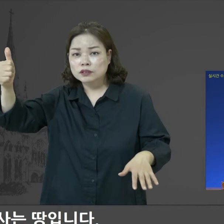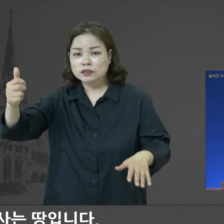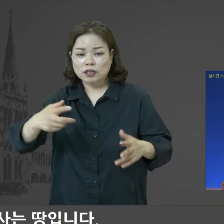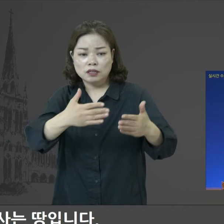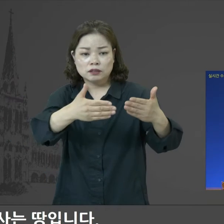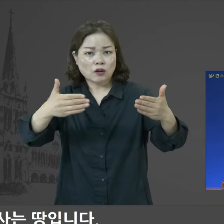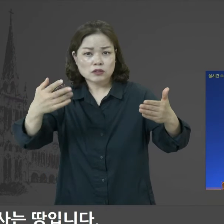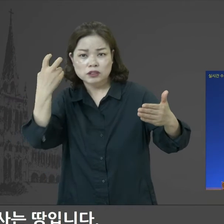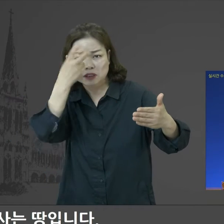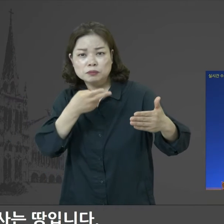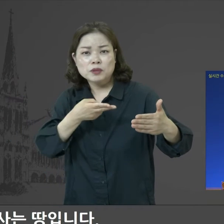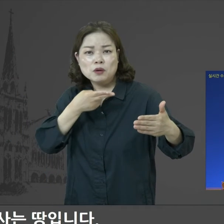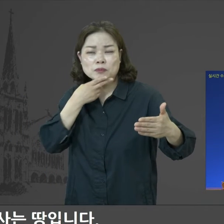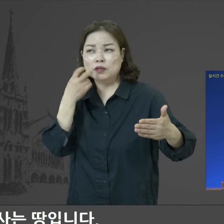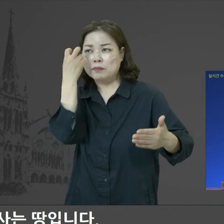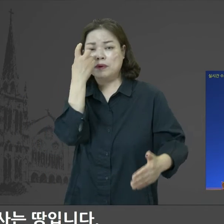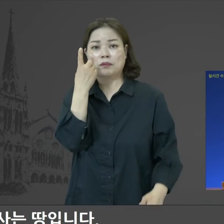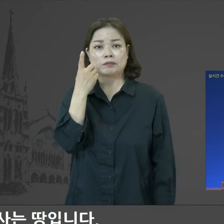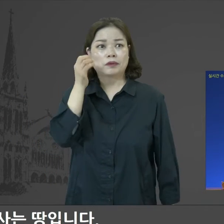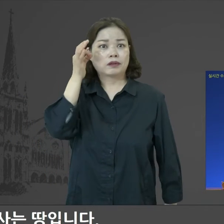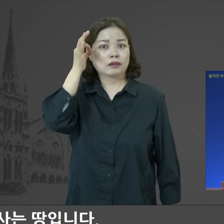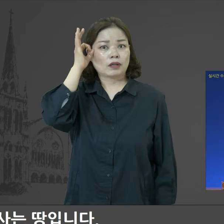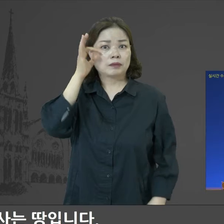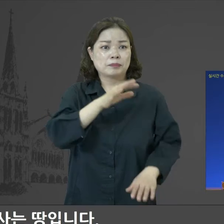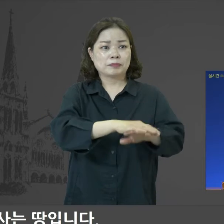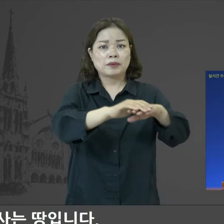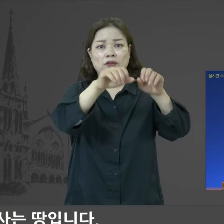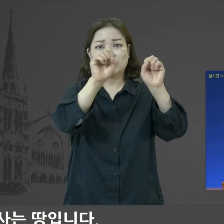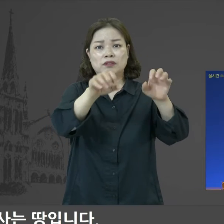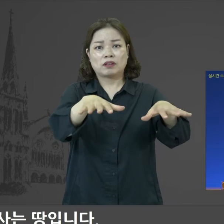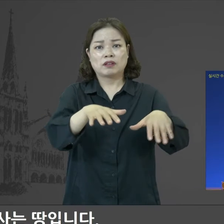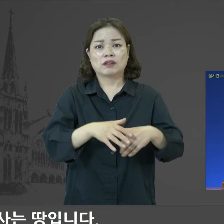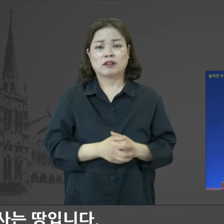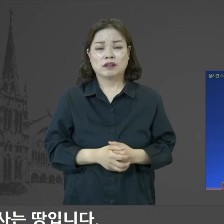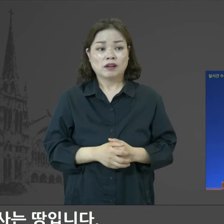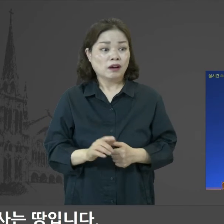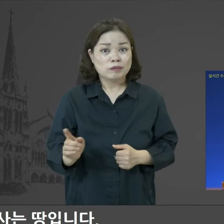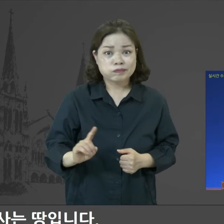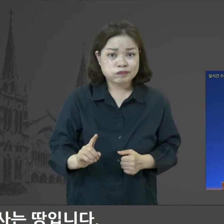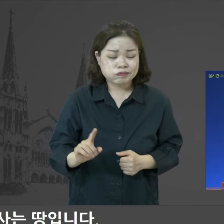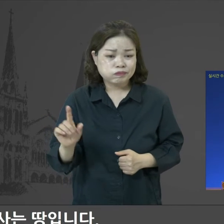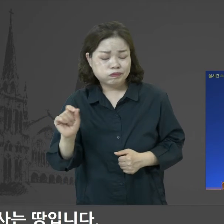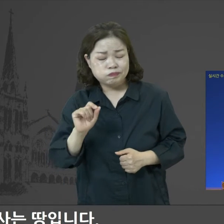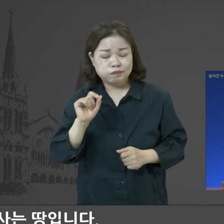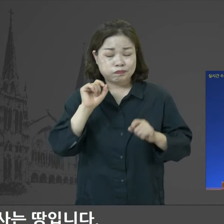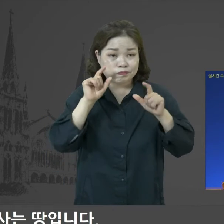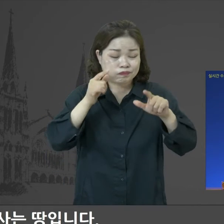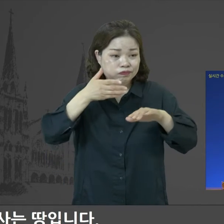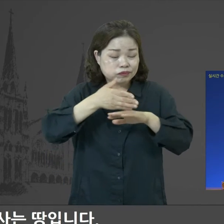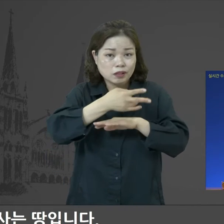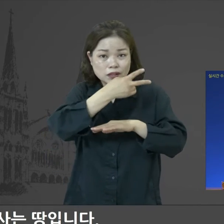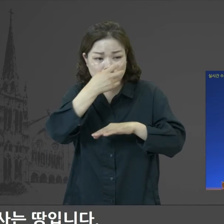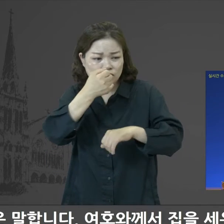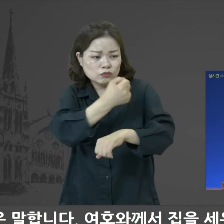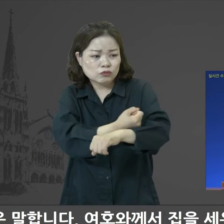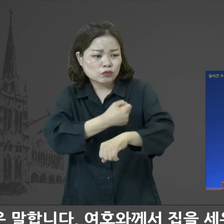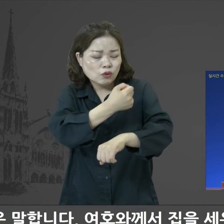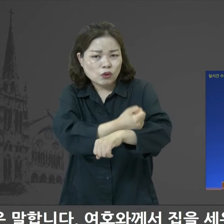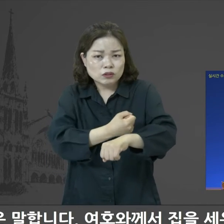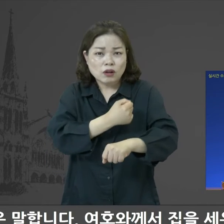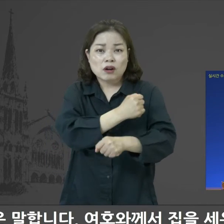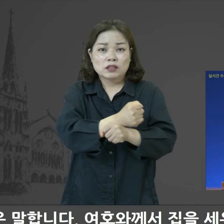지키지 아니하시면 파수꾼의 깨어 있음이 헛되도다. 아무리 일찍 일어나고 늦게 누워도 수구의 떡을